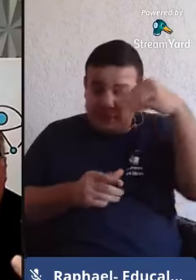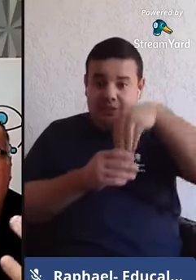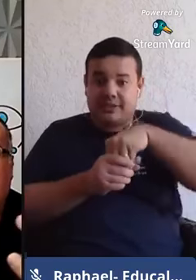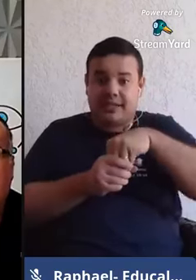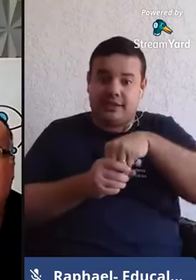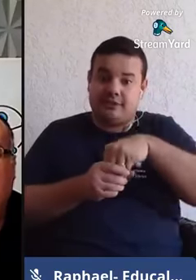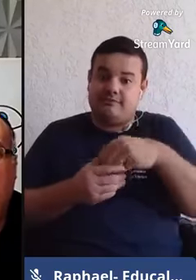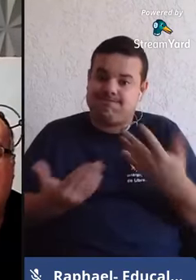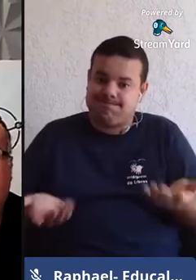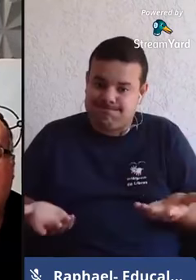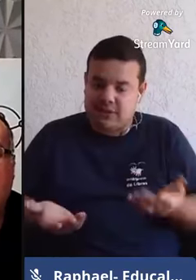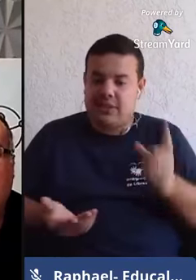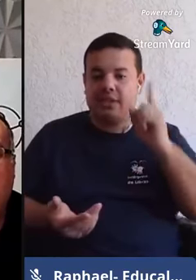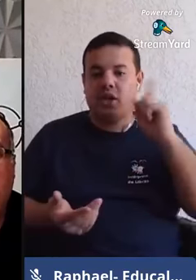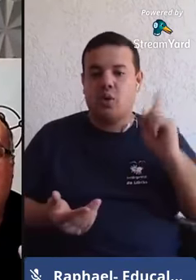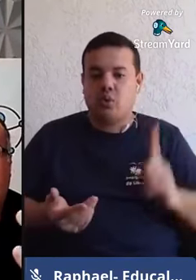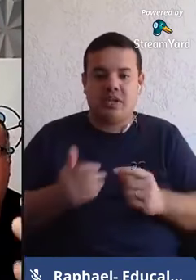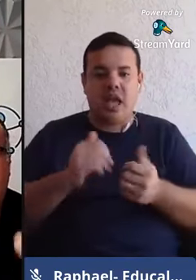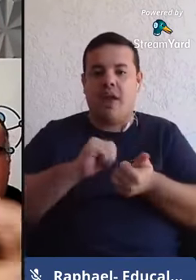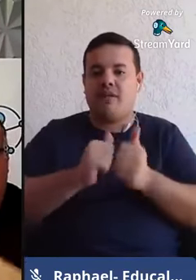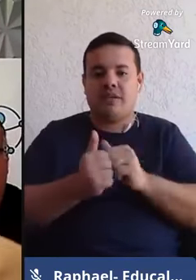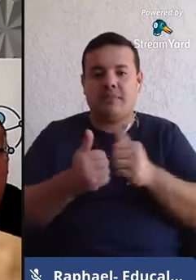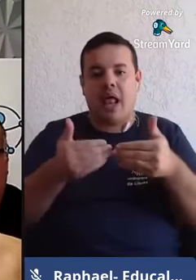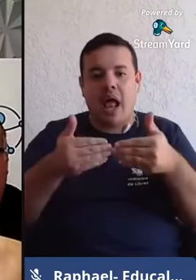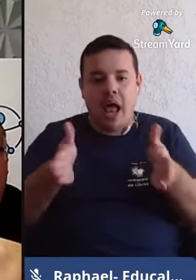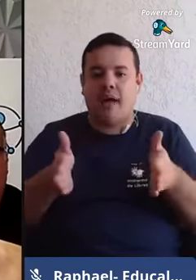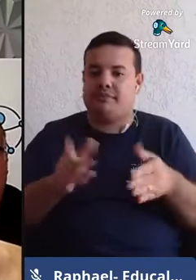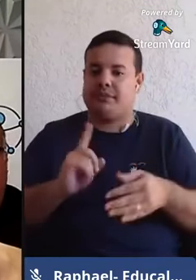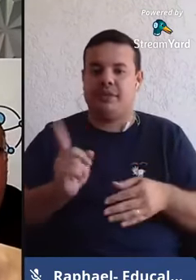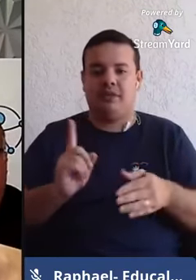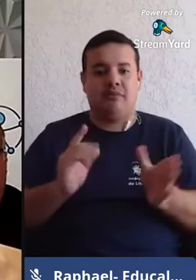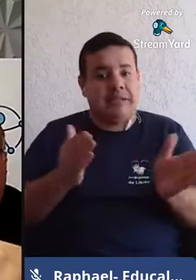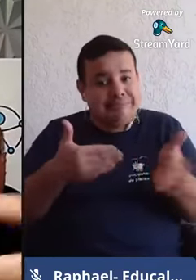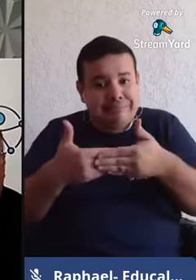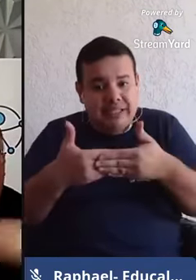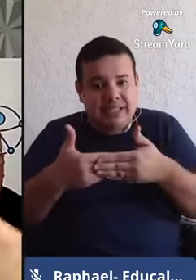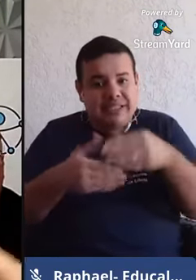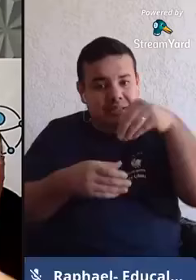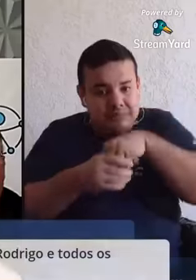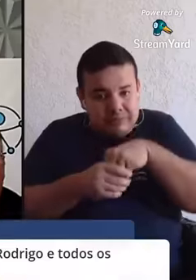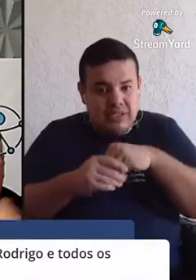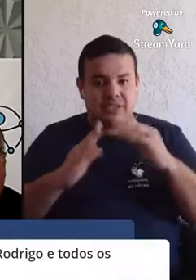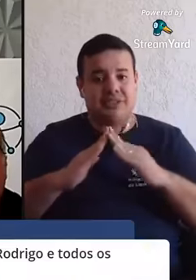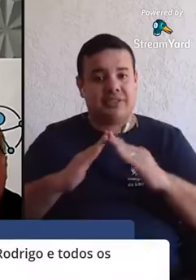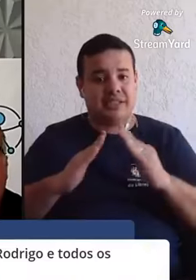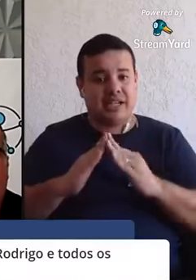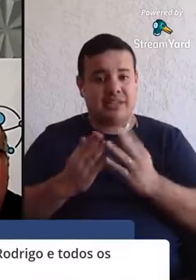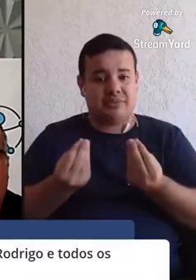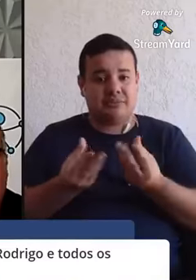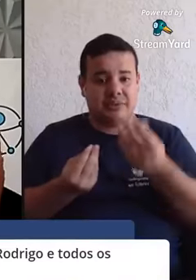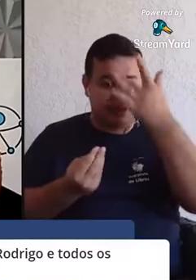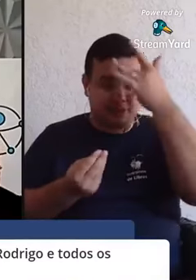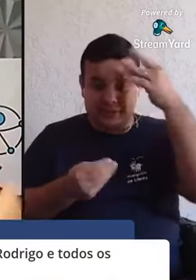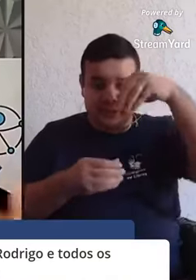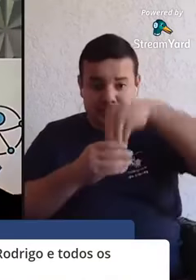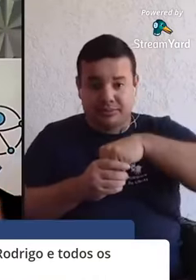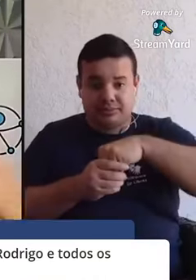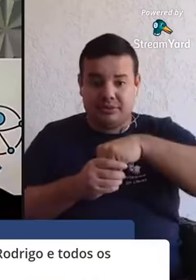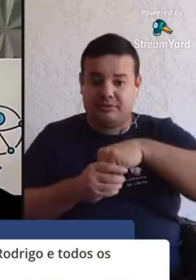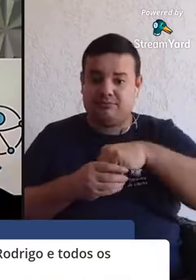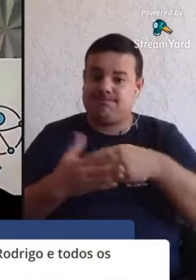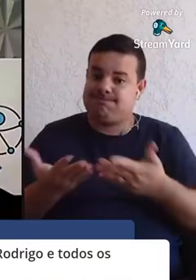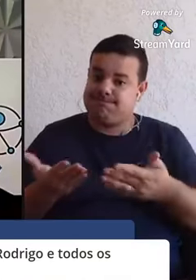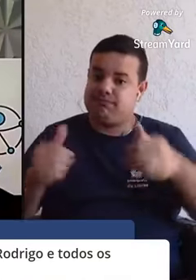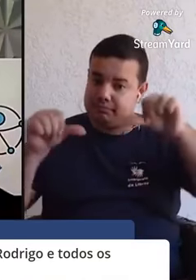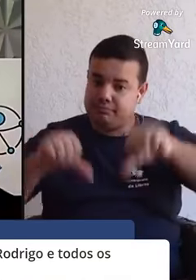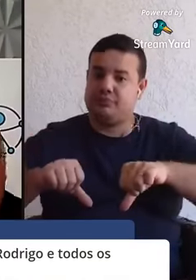não flexibilização também, será que funciona? Porque você vai trancar todo mundo dentro de uma casa com tanta gente ali dentro, será que não é pior? Então, a gente também